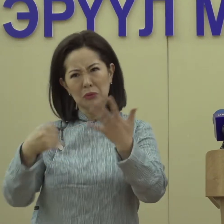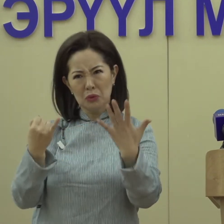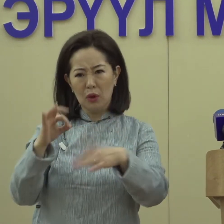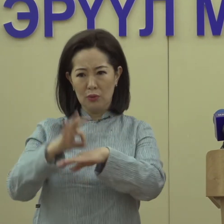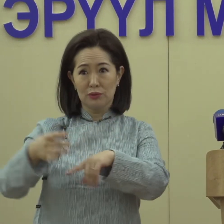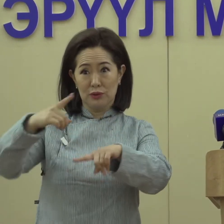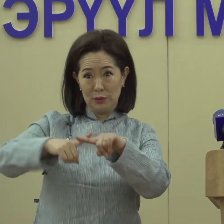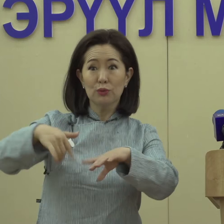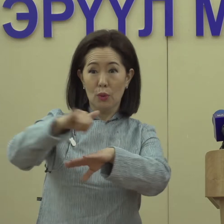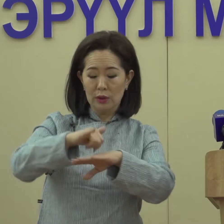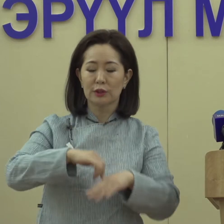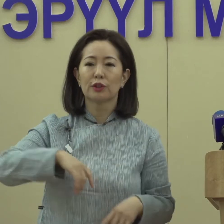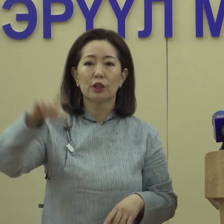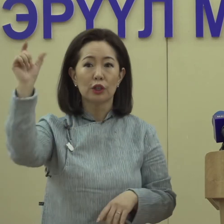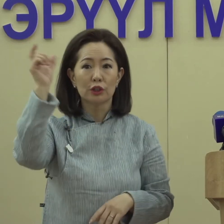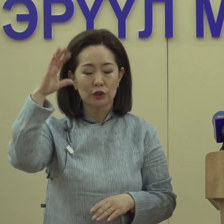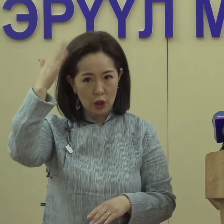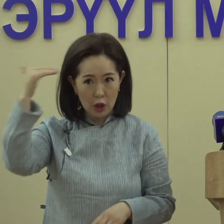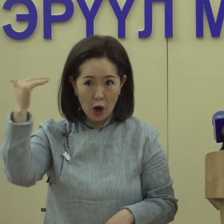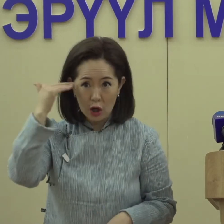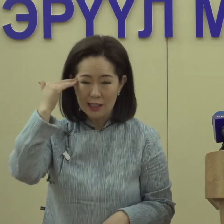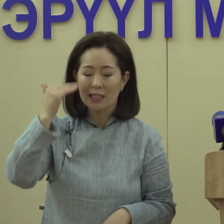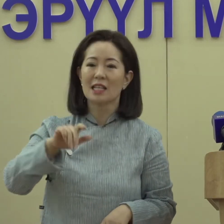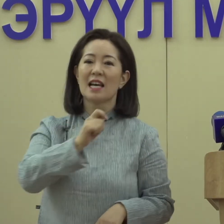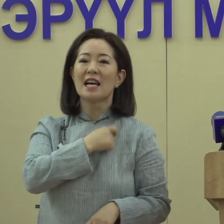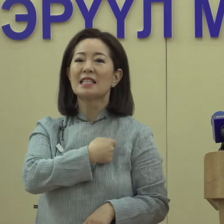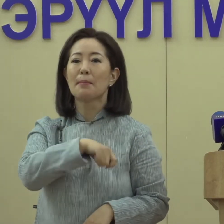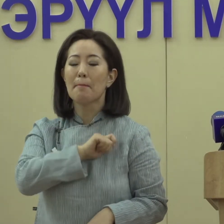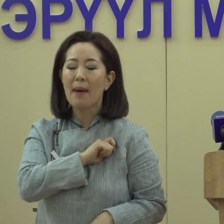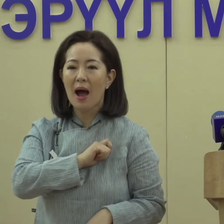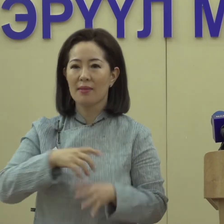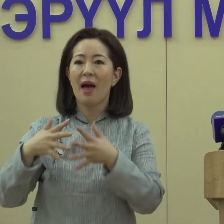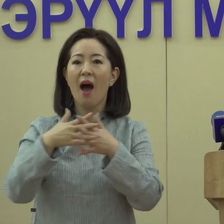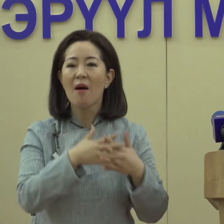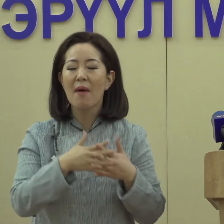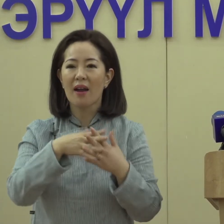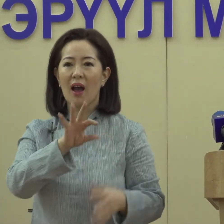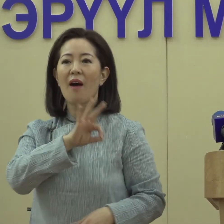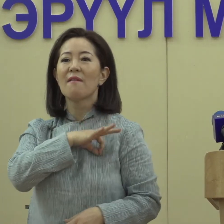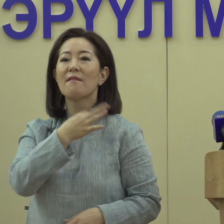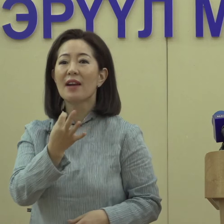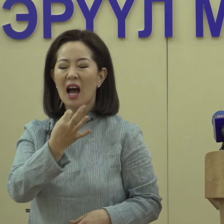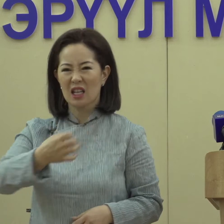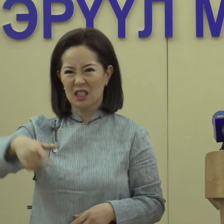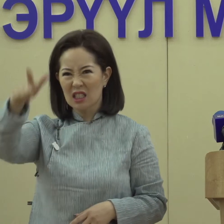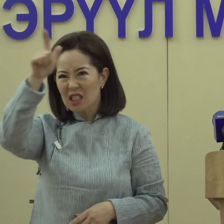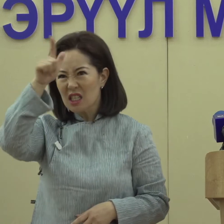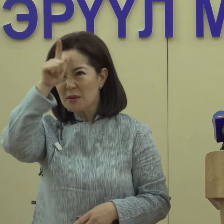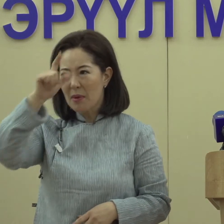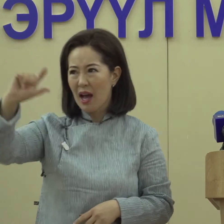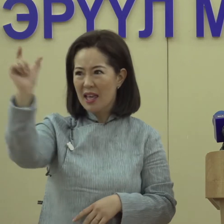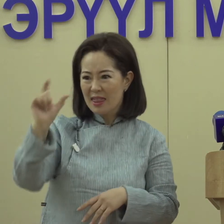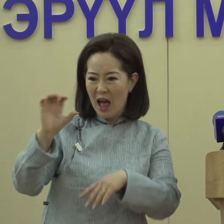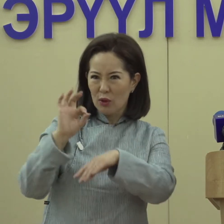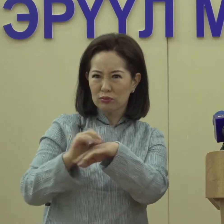улс, Испани, Америкийн нэгдсэн улс, Франц, Герман, Итали зэрэг орнуудад бол өвчл өндөр одоо